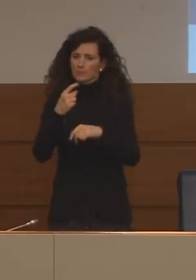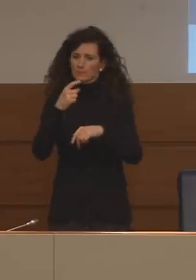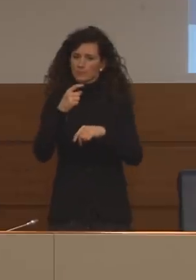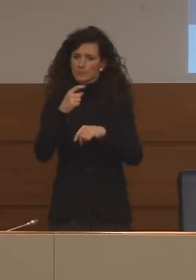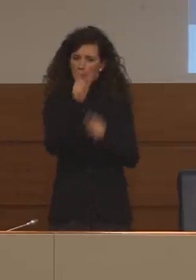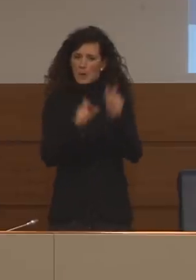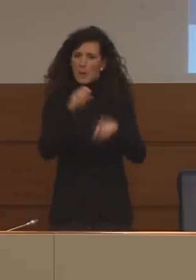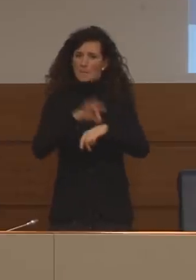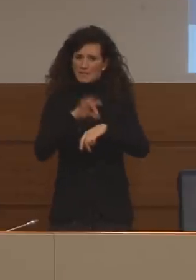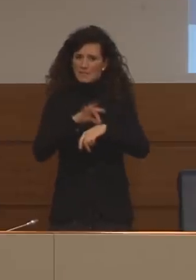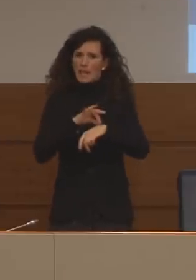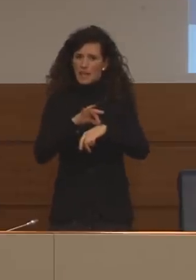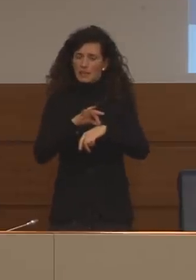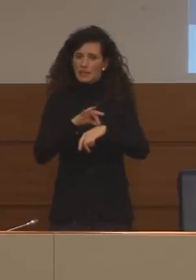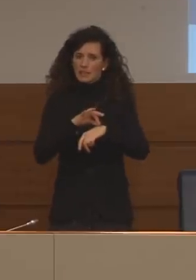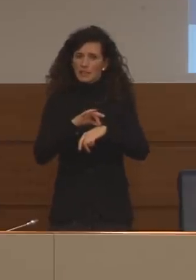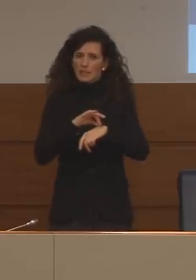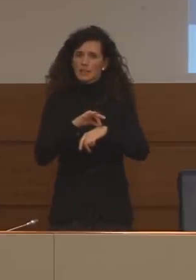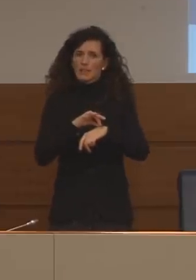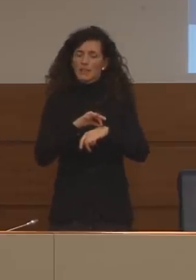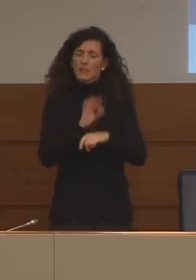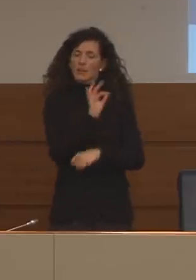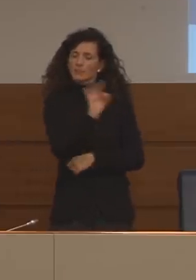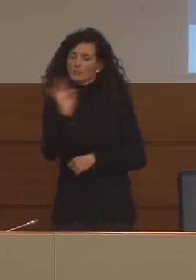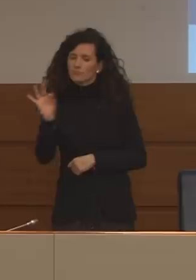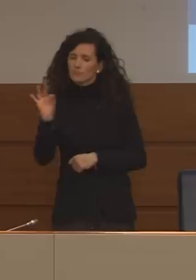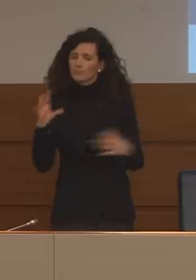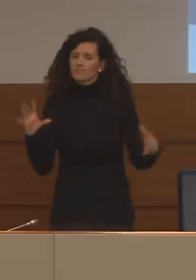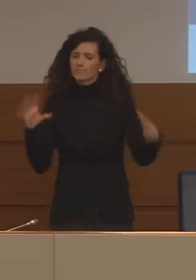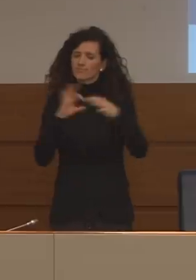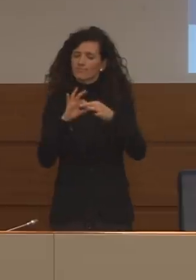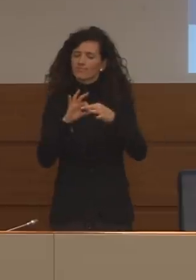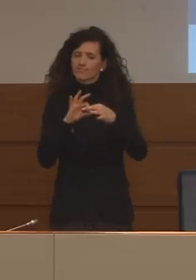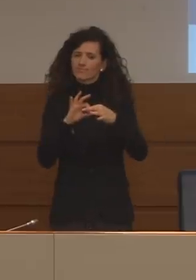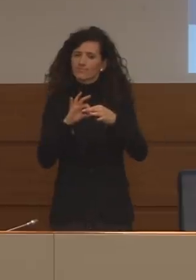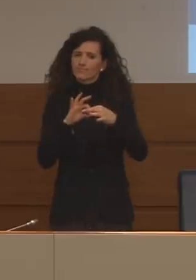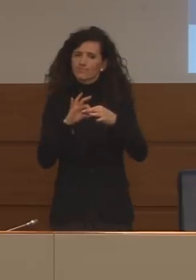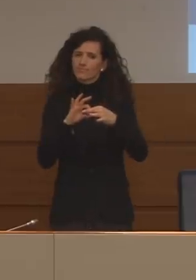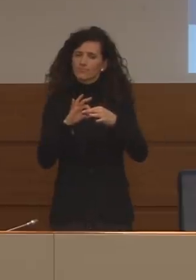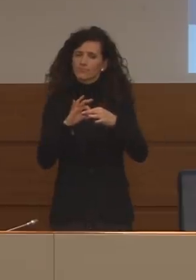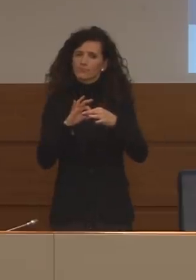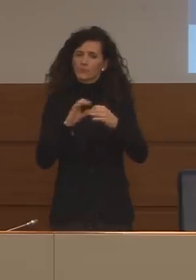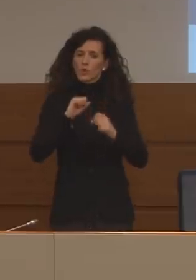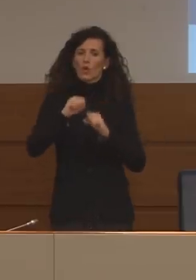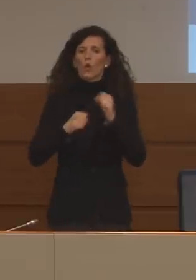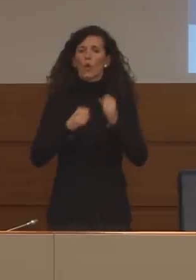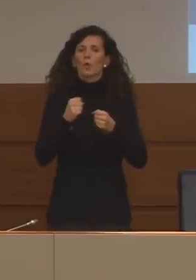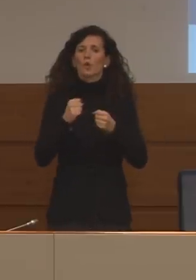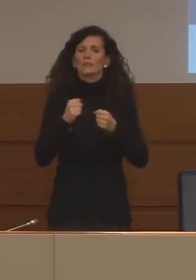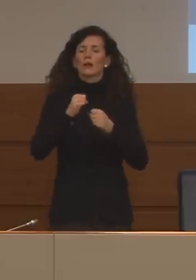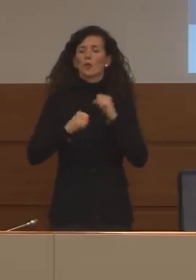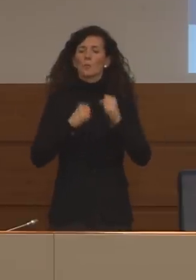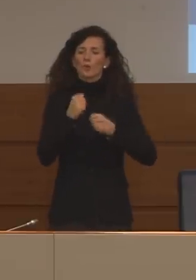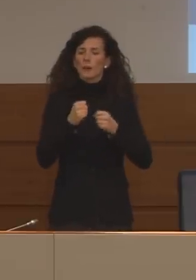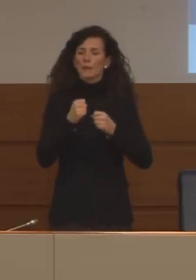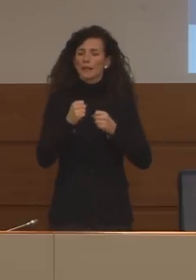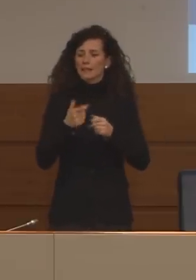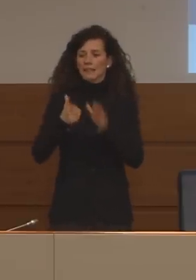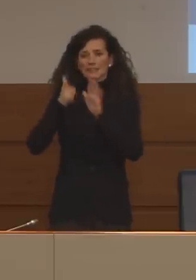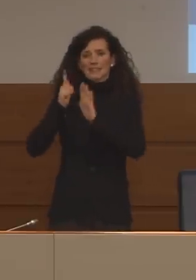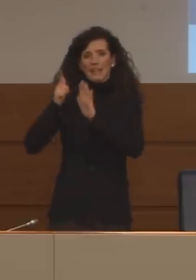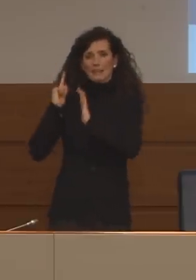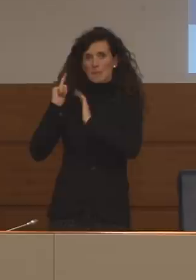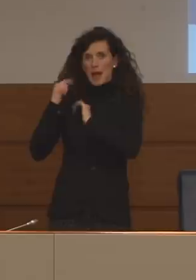casi è legata ad alcuni comportamenti che abbiamo assunto negli scorsi weekend non